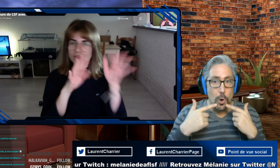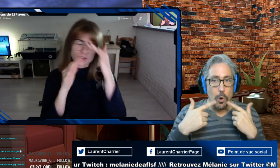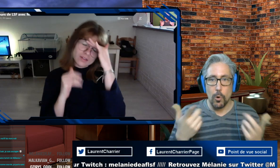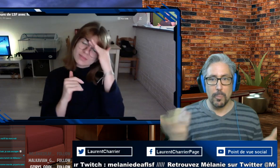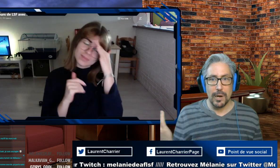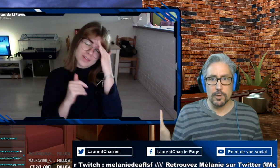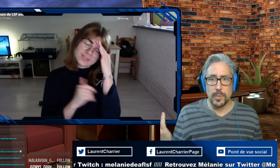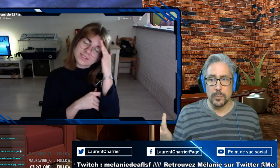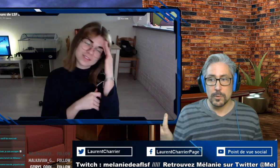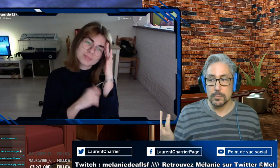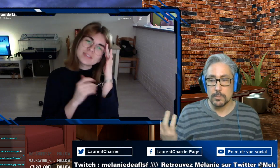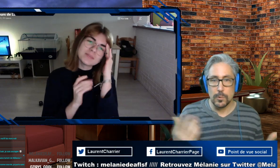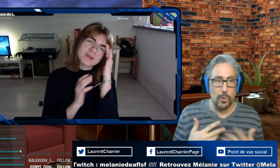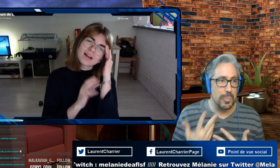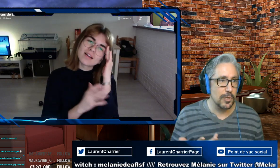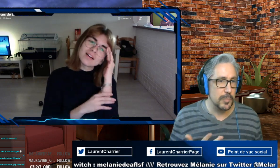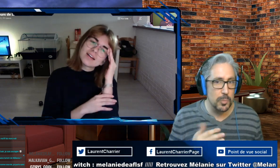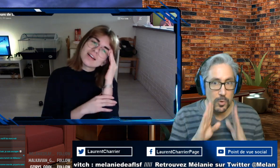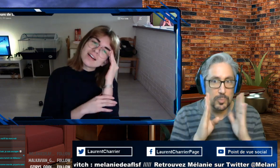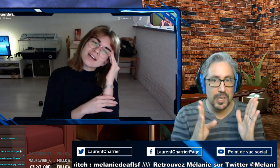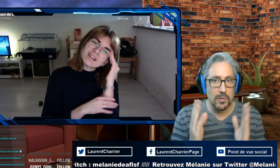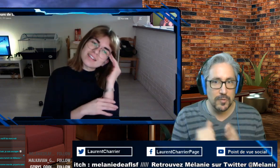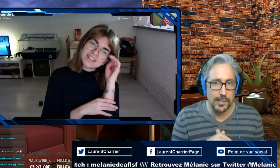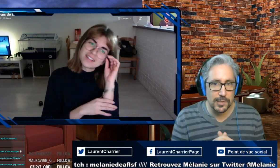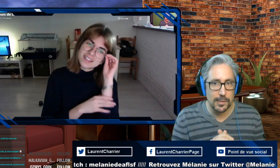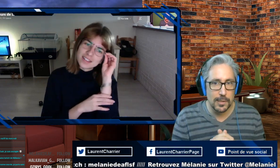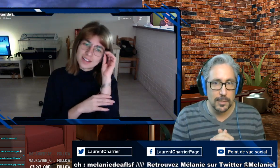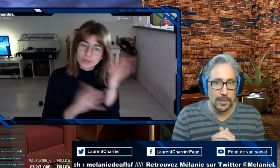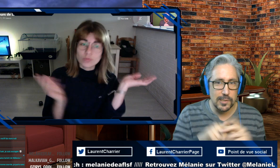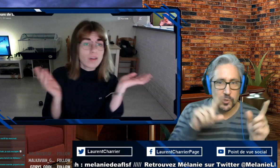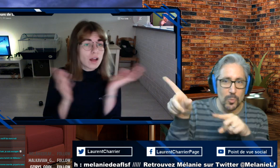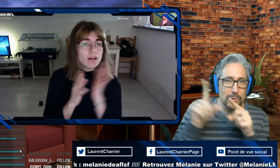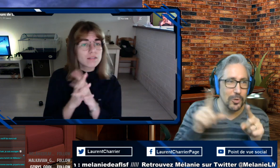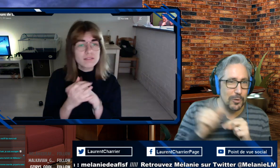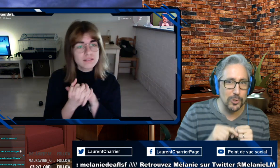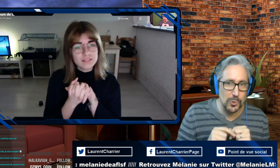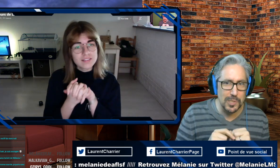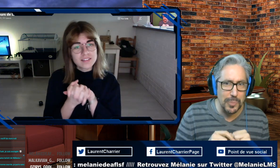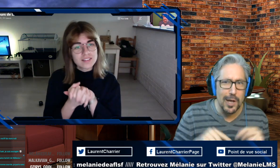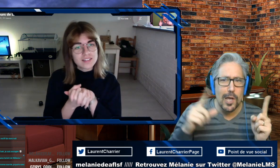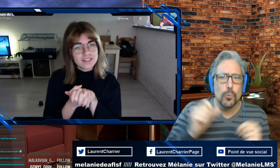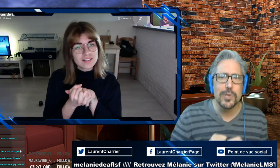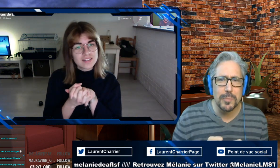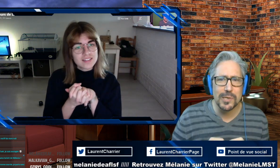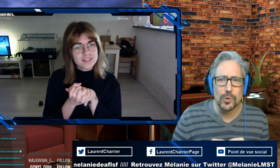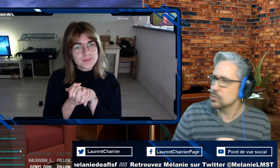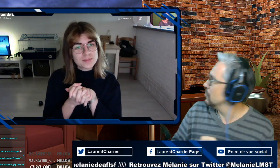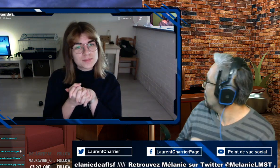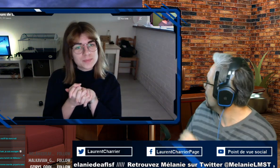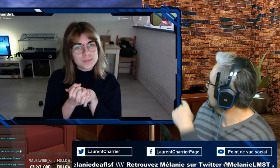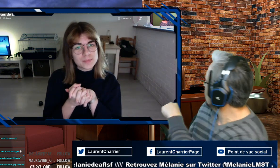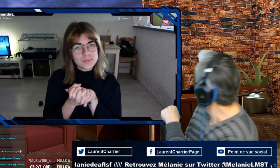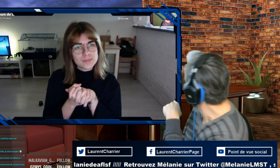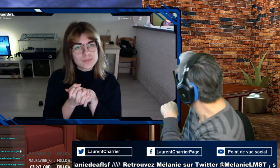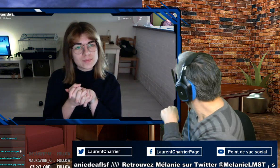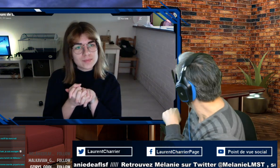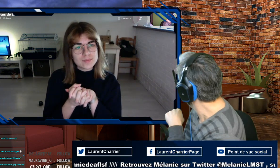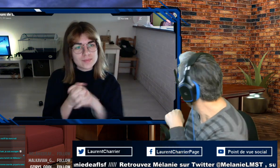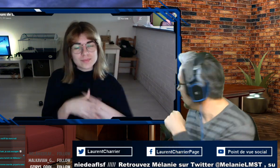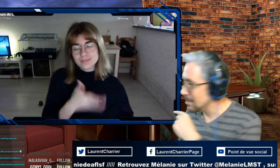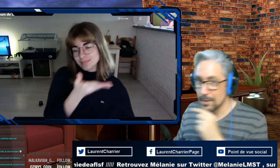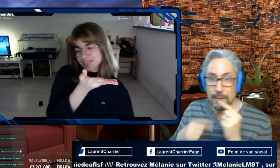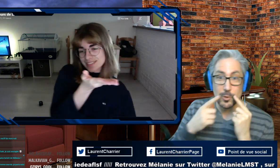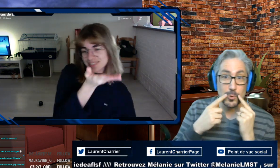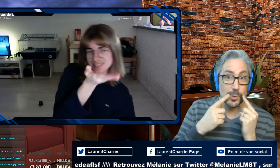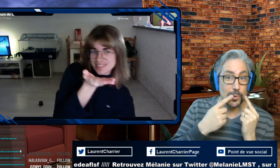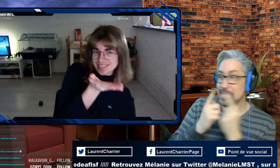lentement. On parle normalement. On parle normalement, bien en face. Si on Voilà. montre quelque chose, on dit pas oui, parce que tu vois, là-bas, là-bas,